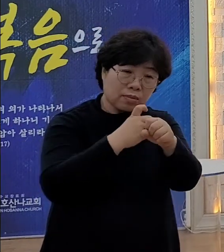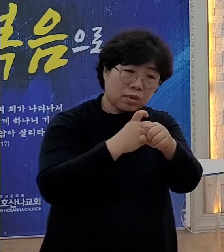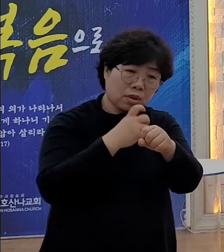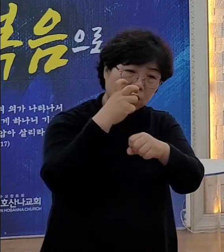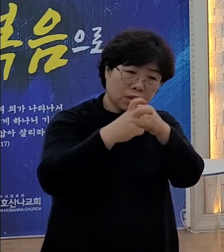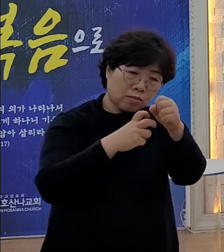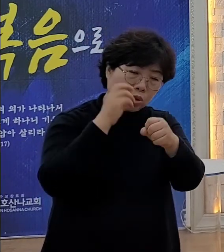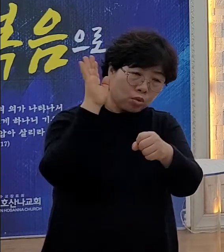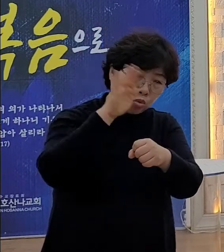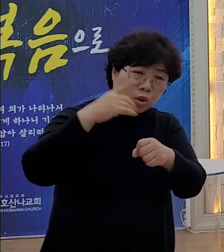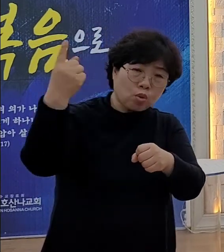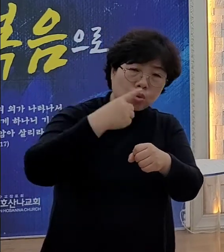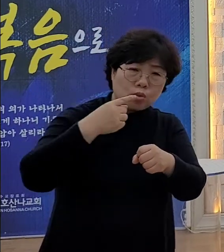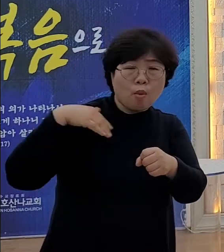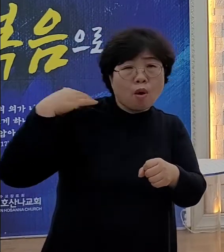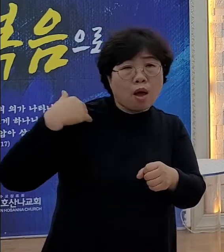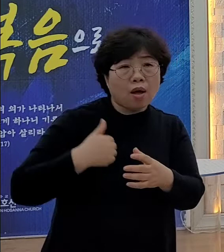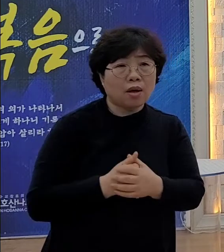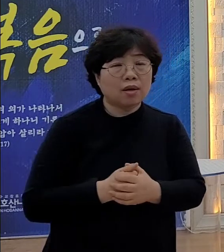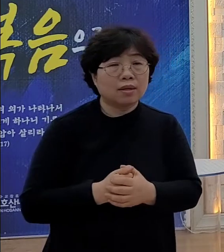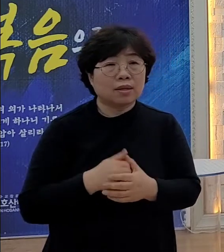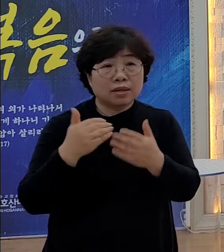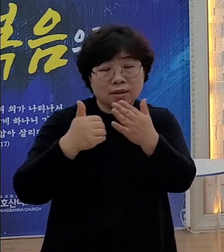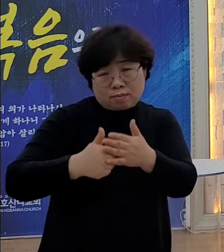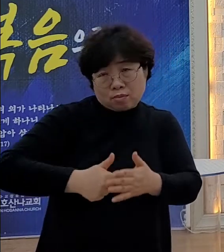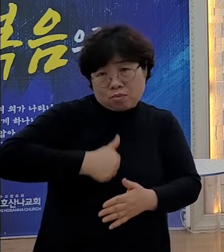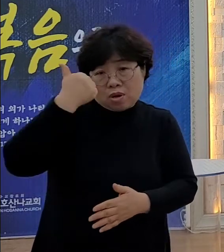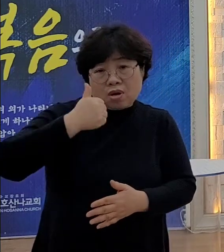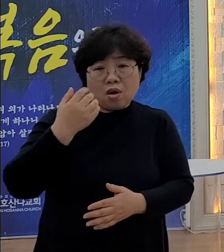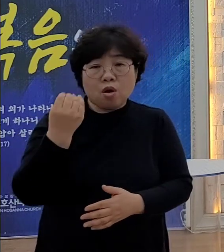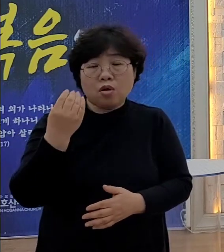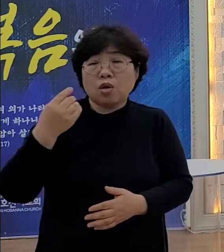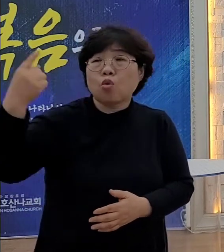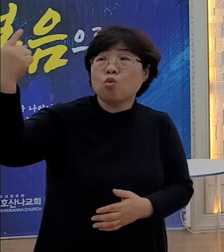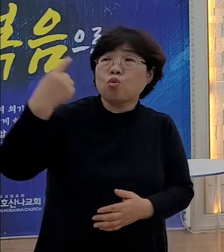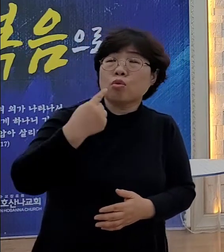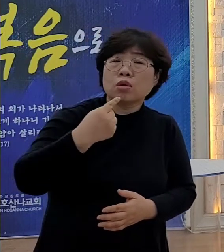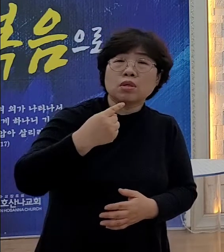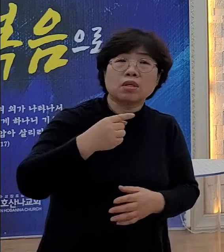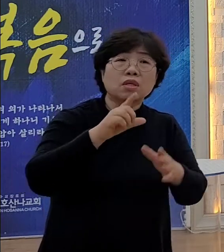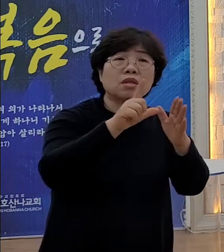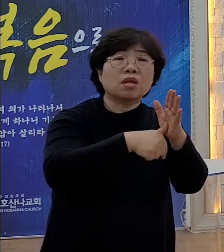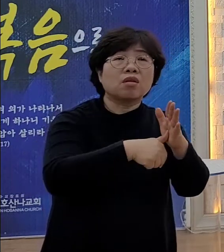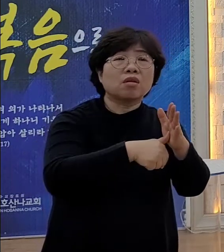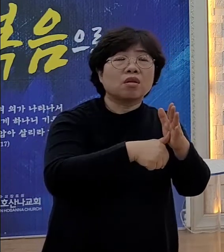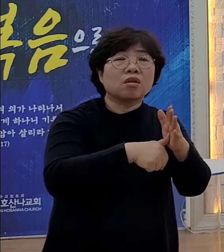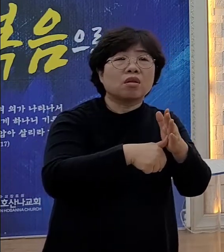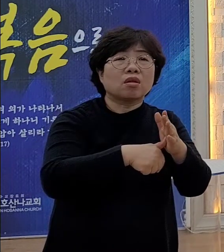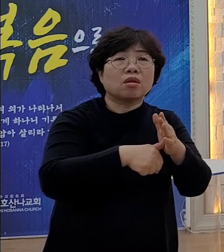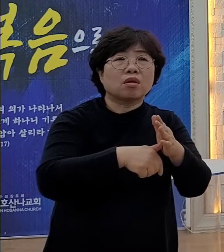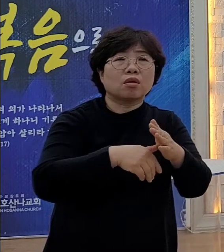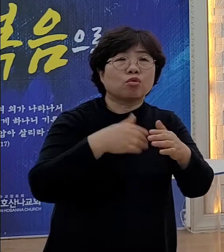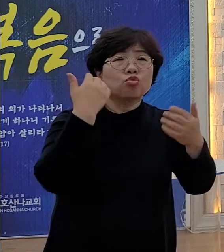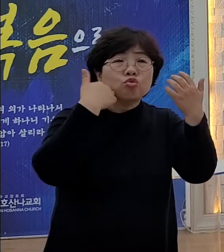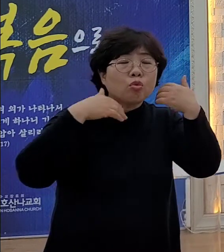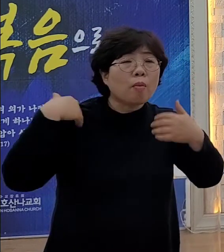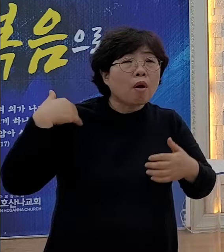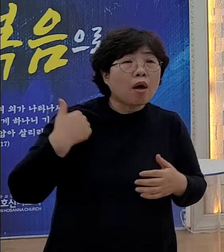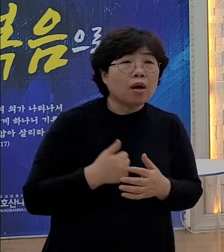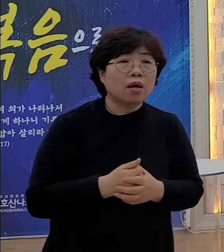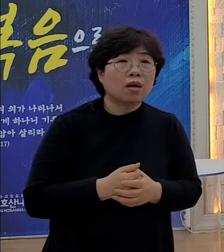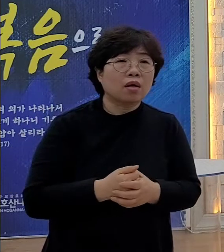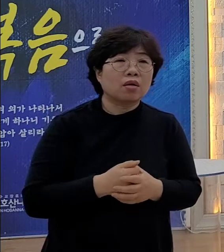있을지 모릅니다. 우리는. 그죠? 하나님의 진노가 언제 임할지 우리가 자각하지 못하는 우리가 그럼 누구의 도움을